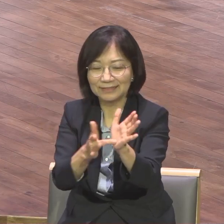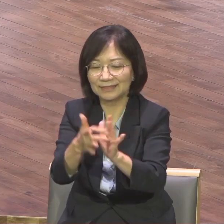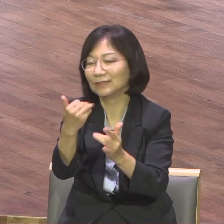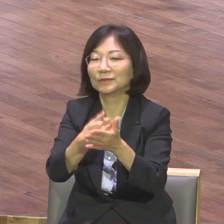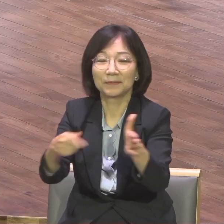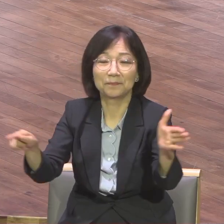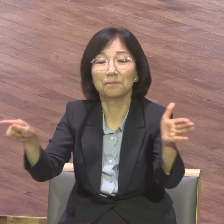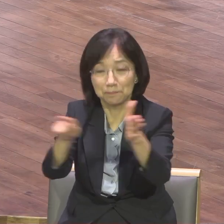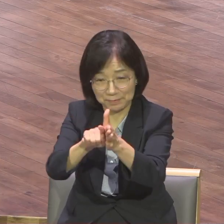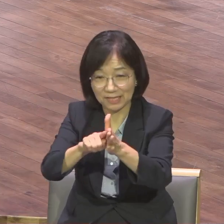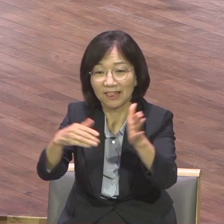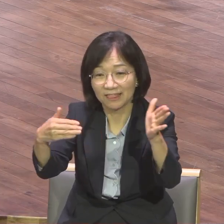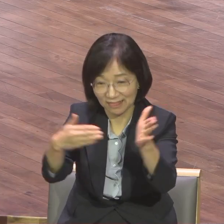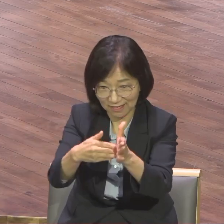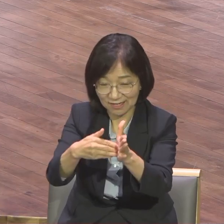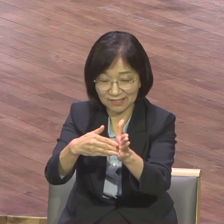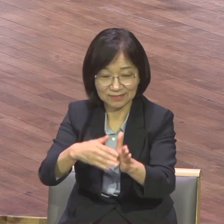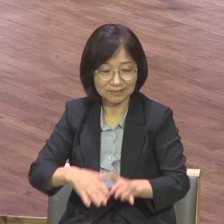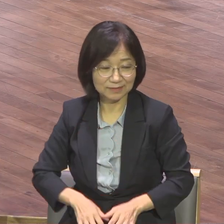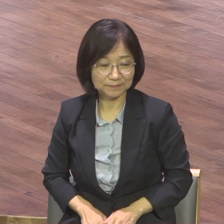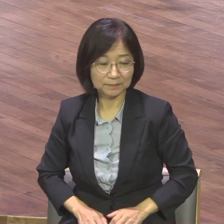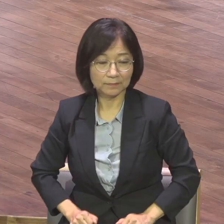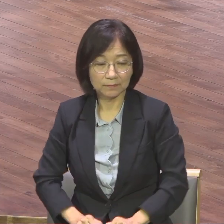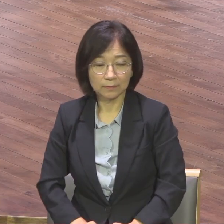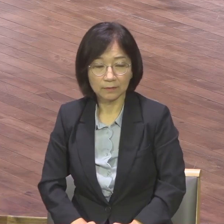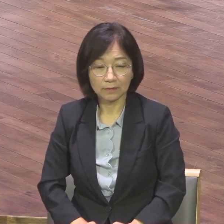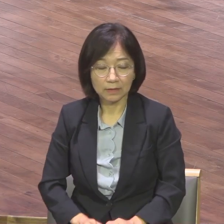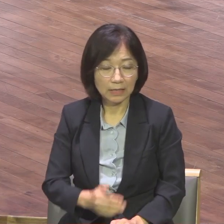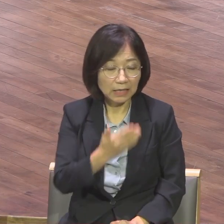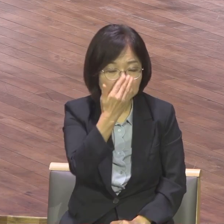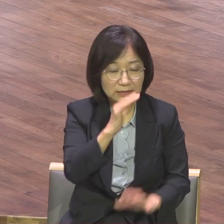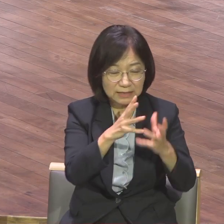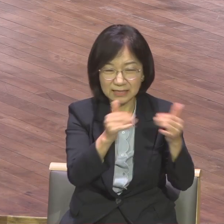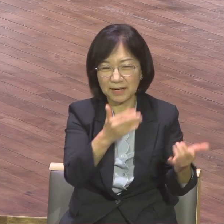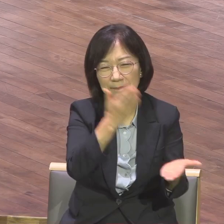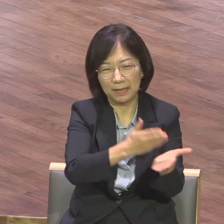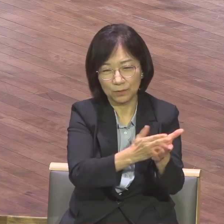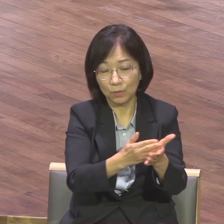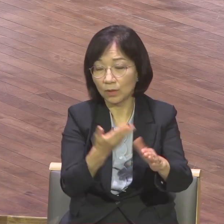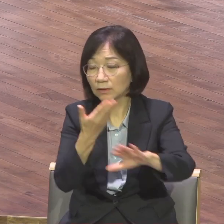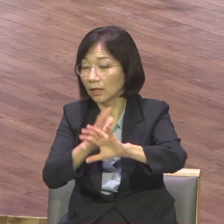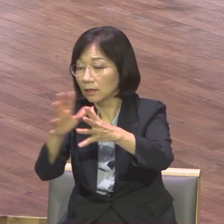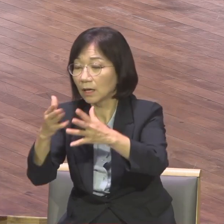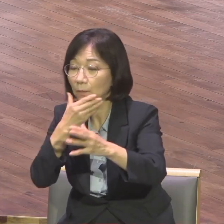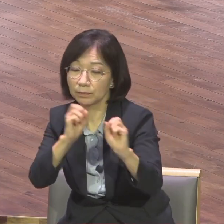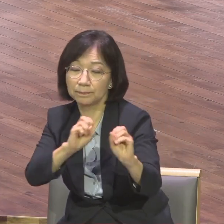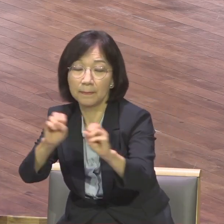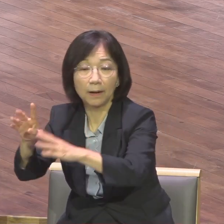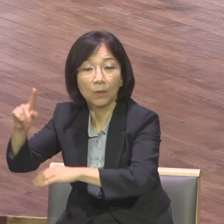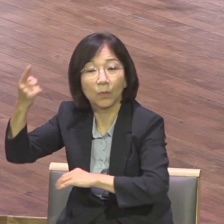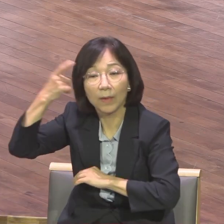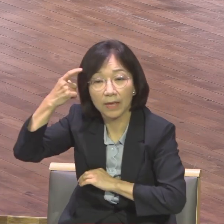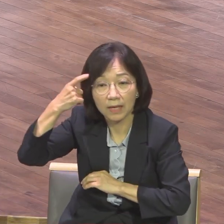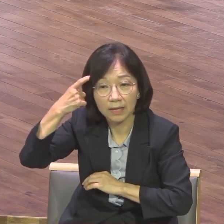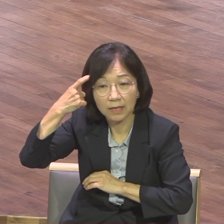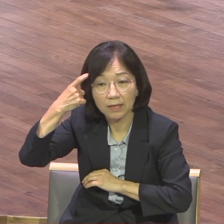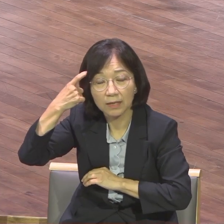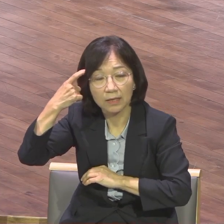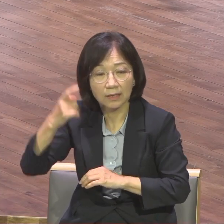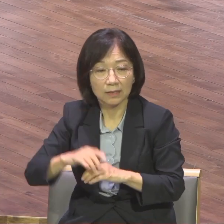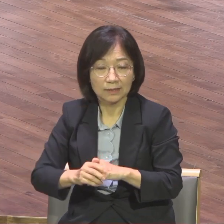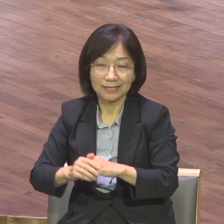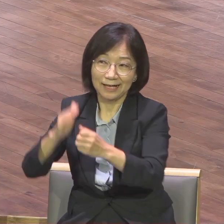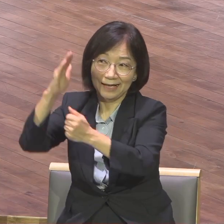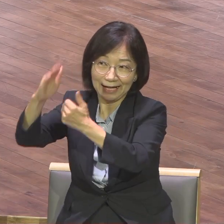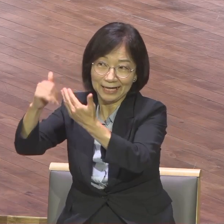하나님의 말씀이 하나님의 복음이 이방인에게로 향하게 된 이유를 설명하고 있습니다. 지금 하나님께서